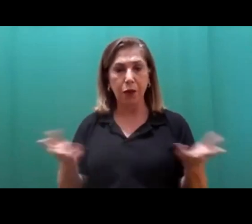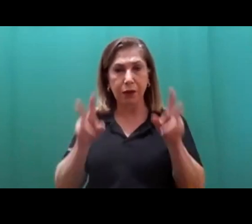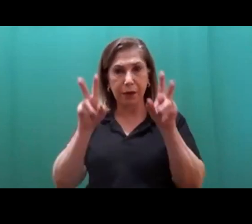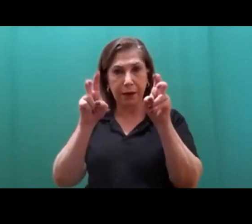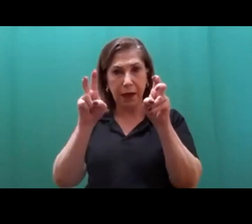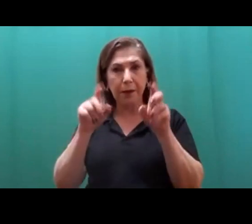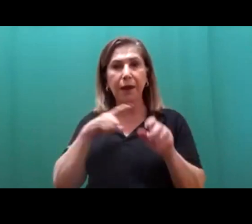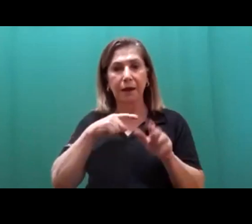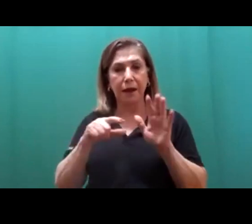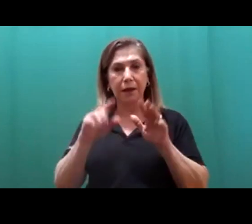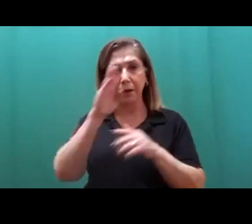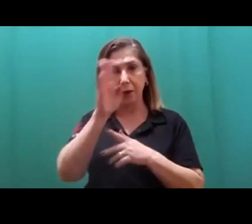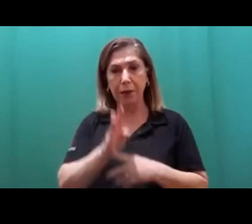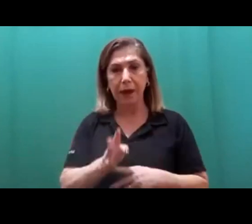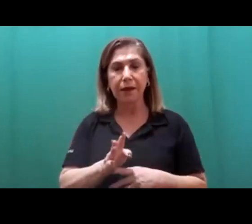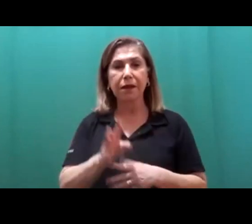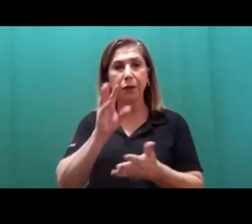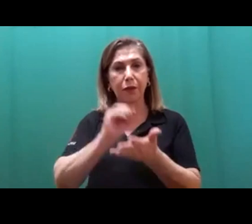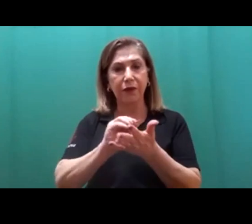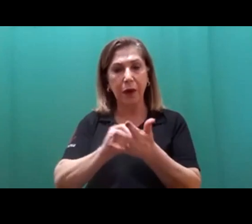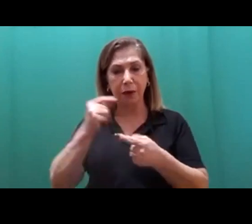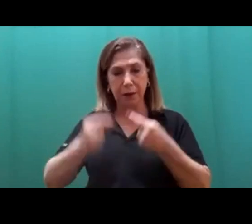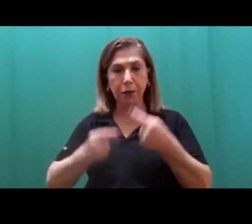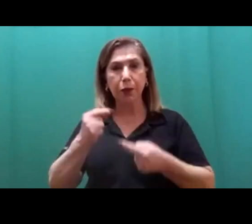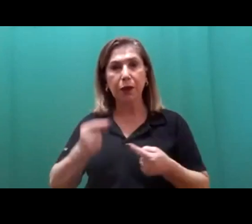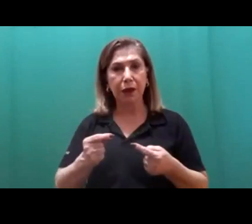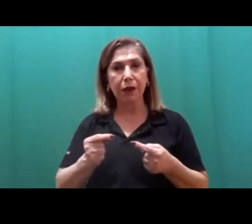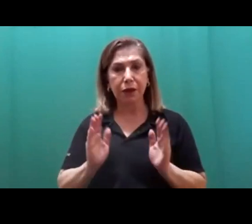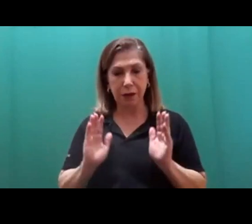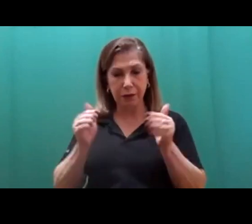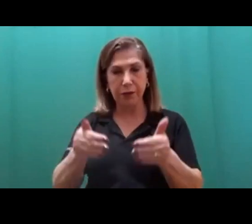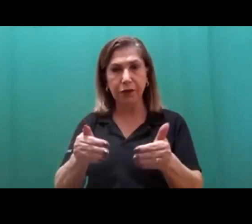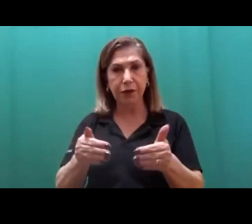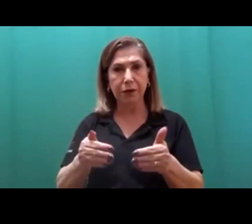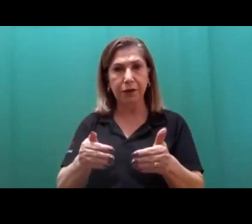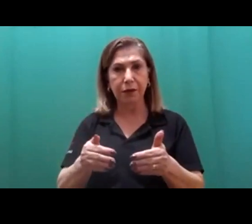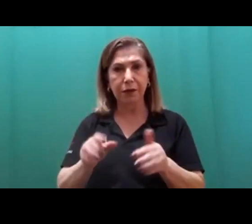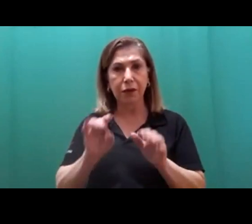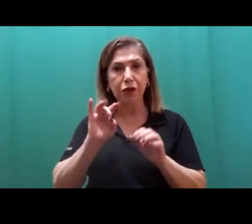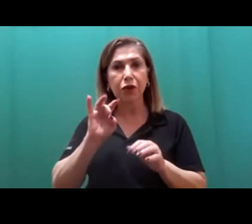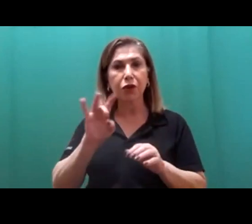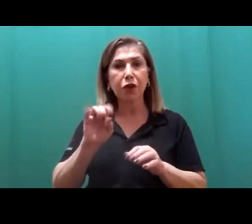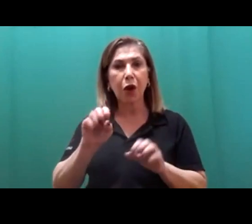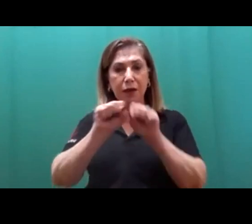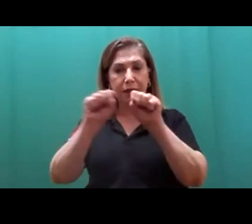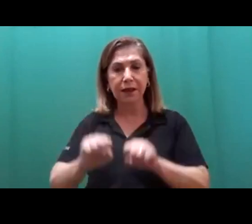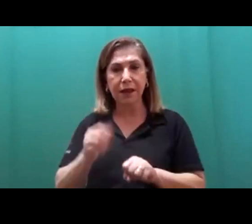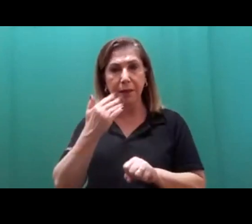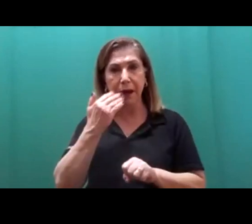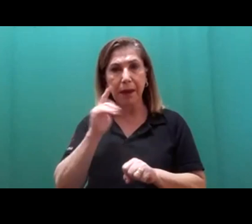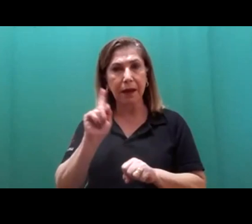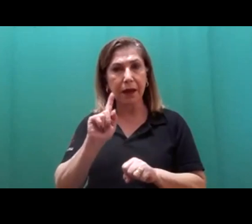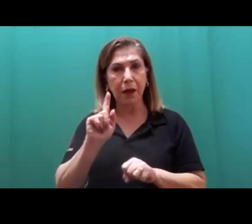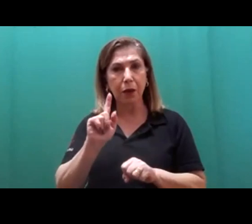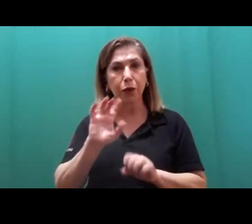né, de uma carência de políticas, né, em geral, não estou falando nem do campo do sistema alimentar, né, pensado para